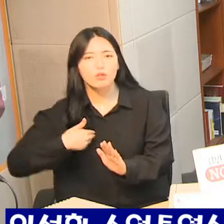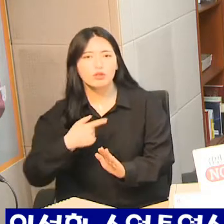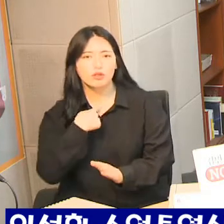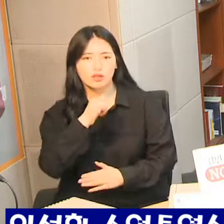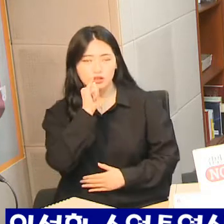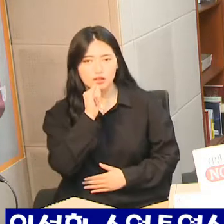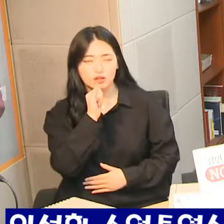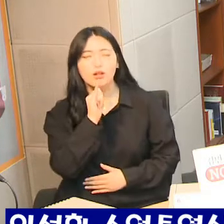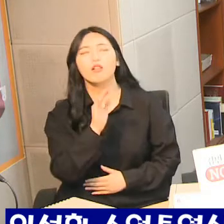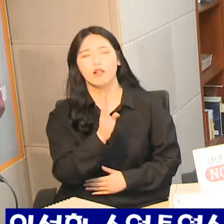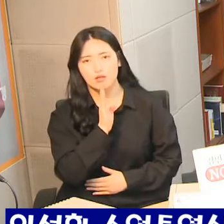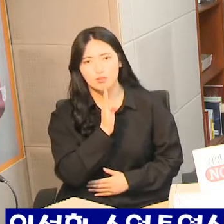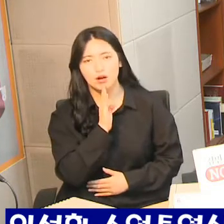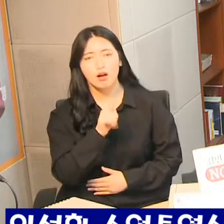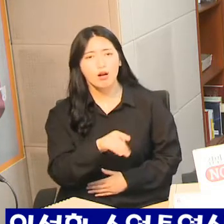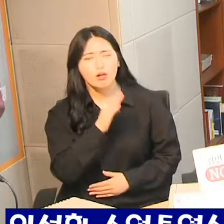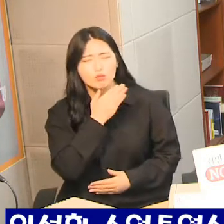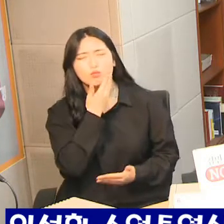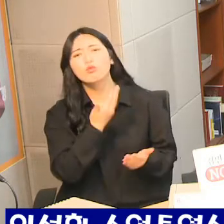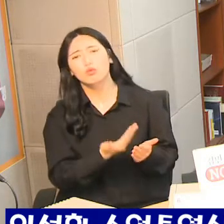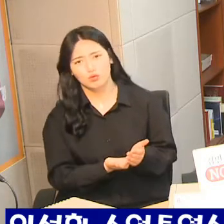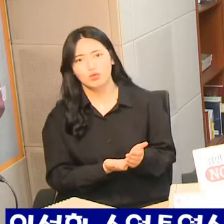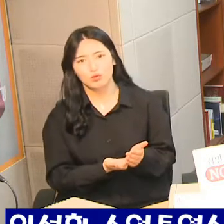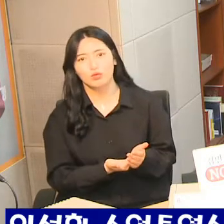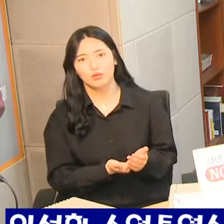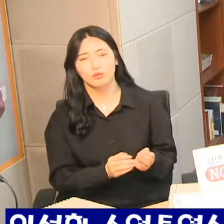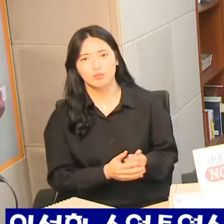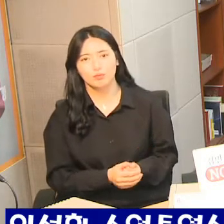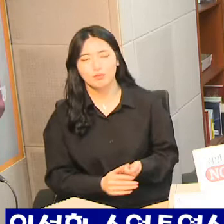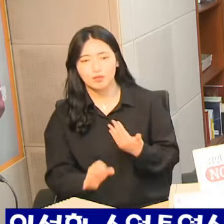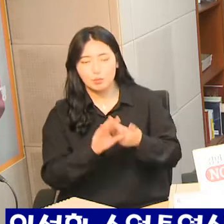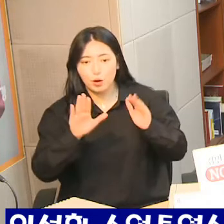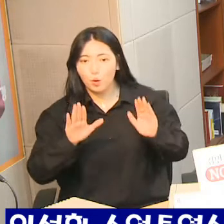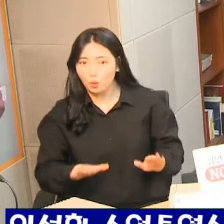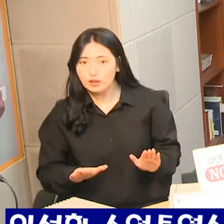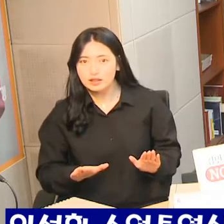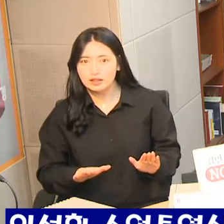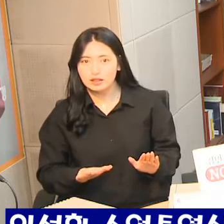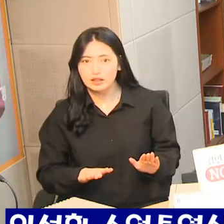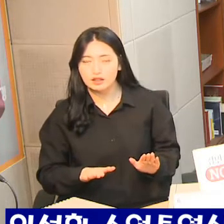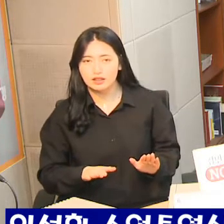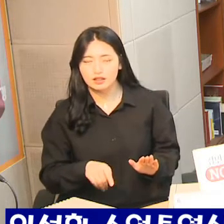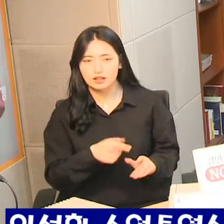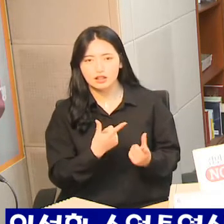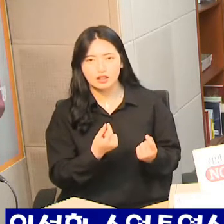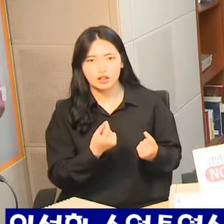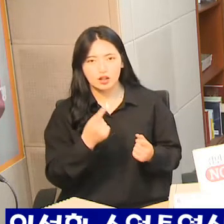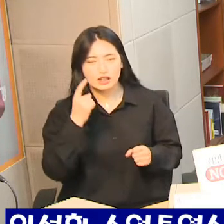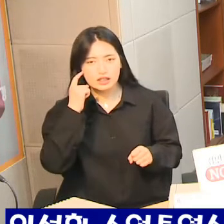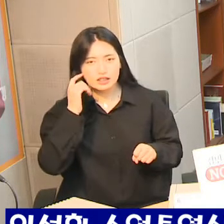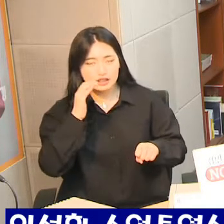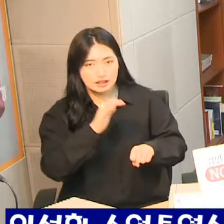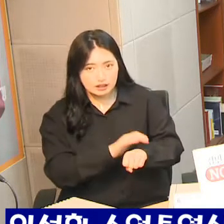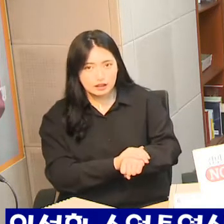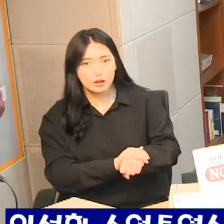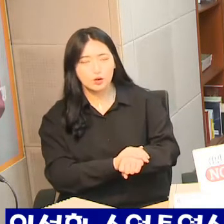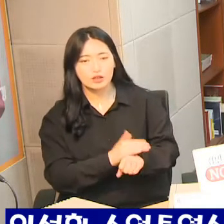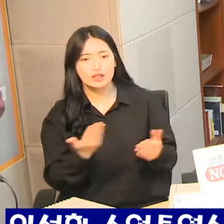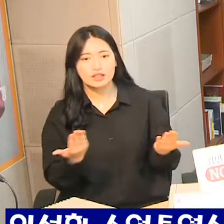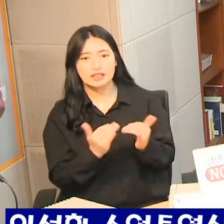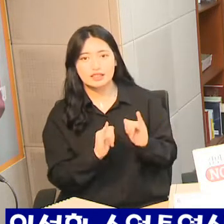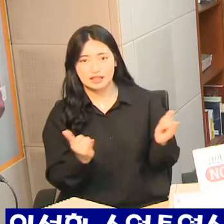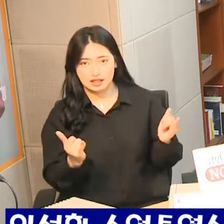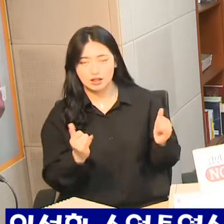뭐 네. 프레젠테이션 네네. 이런 거 진짜 중요하거든요. 네. 네. 자, 그러면 오늘 이런 약간 슬기로운 직장인 대화편 우리가